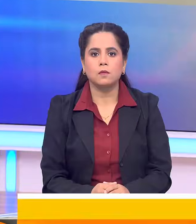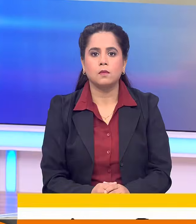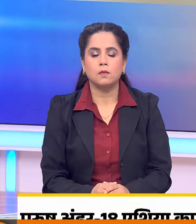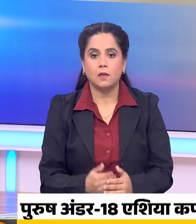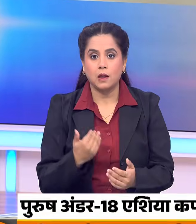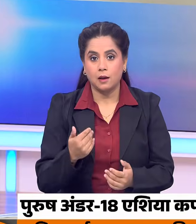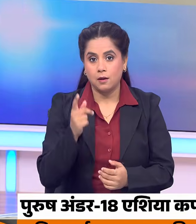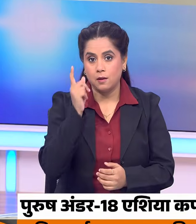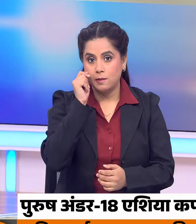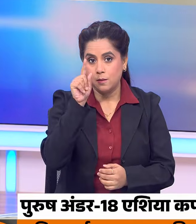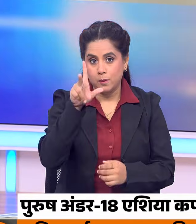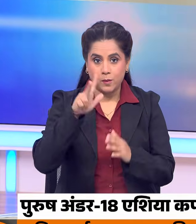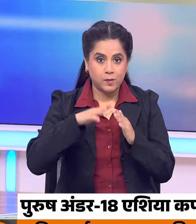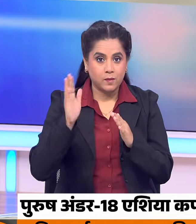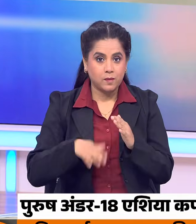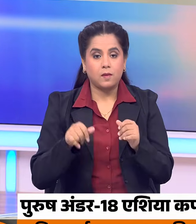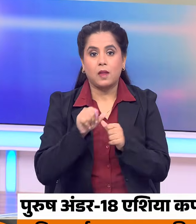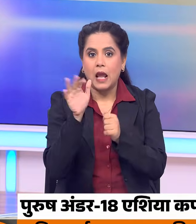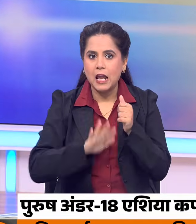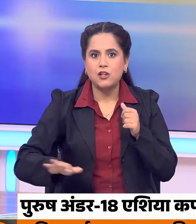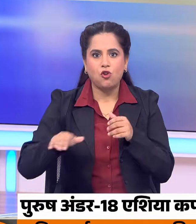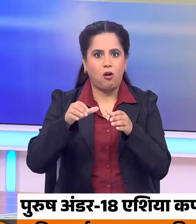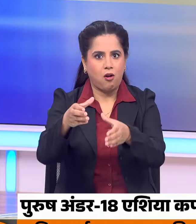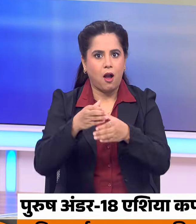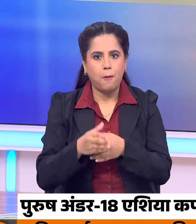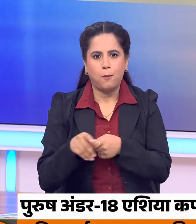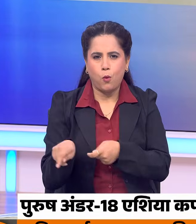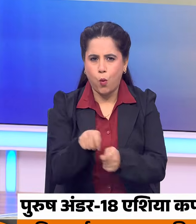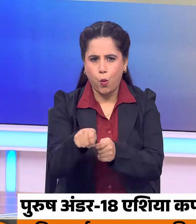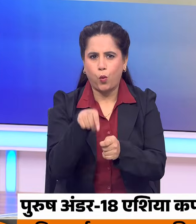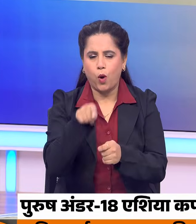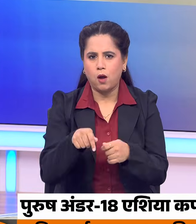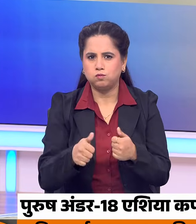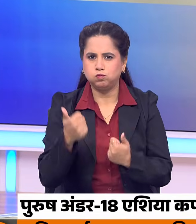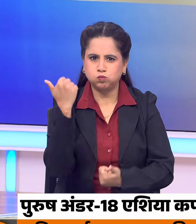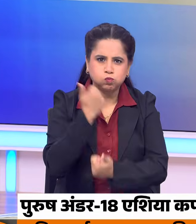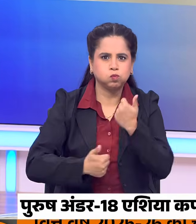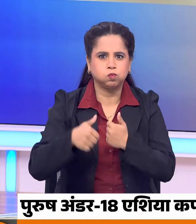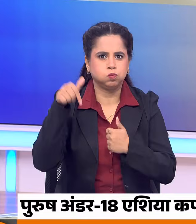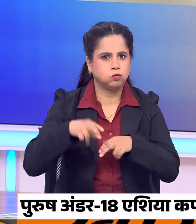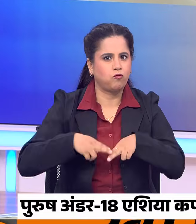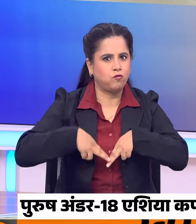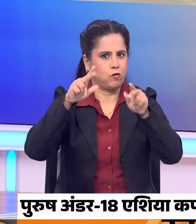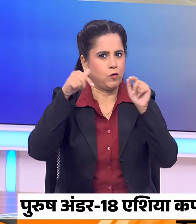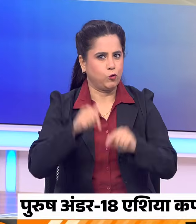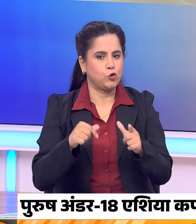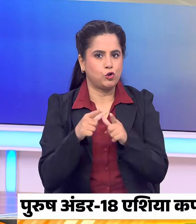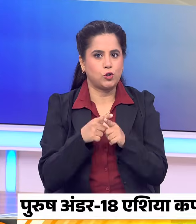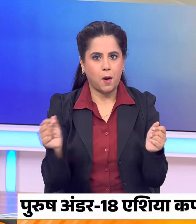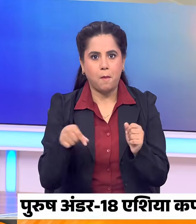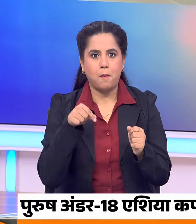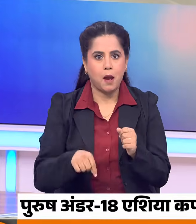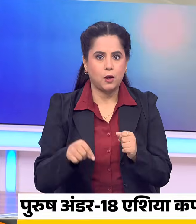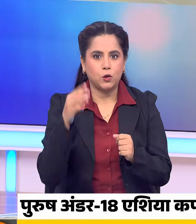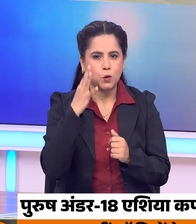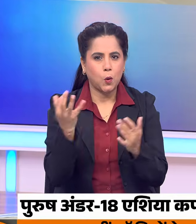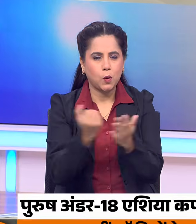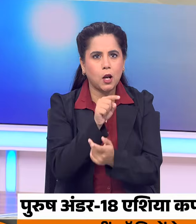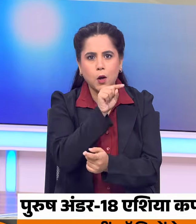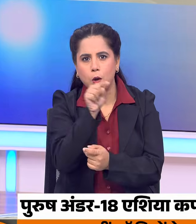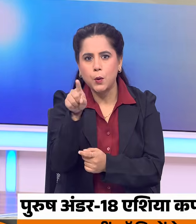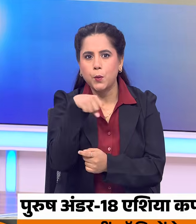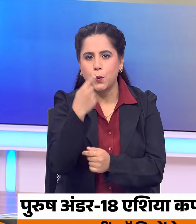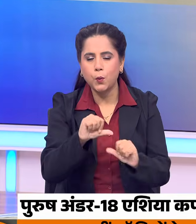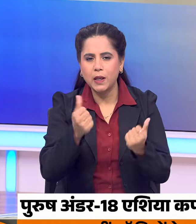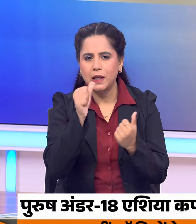और पुरुष अंडर 18 एशिया कप हॉकी का महामुकाबला आज। जापान के खिलाफ स्वर्णिम जीत पर होगी भारत